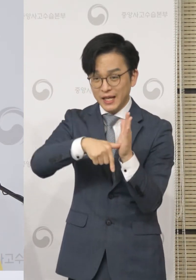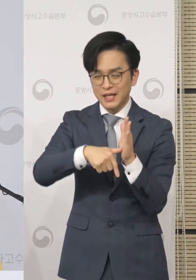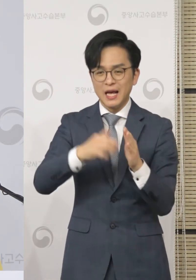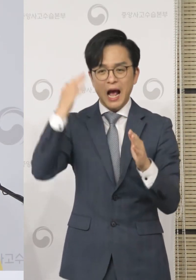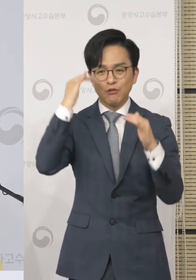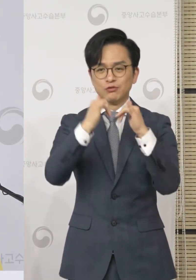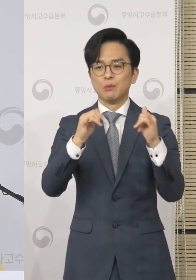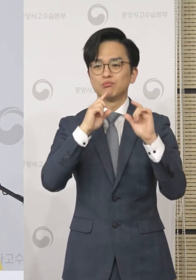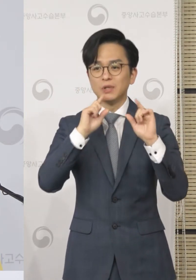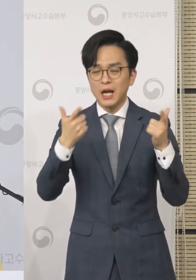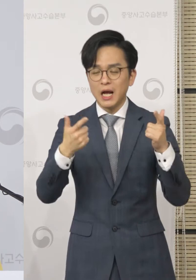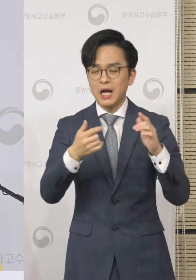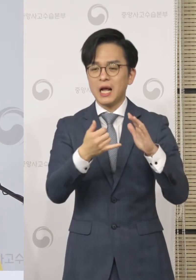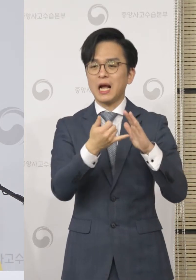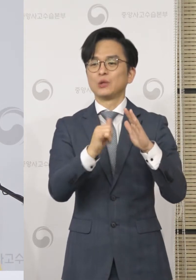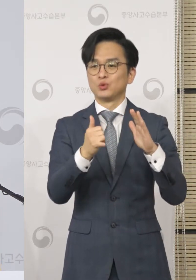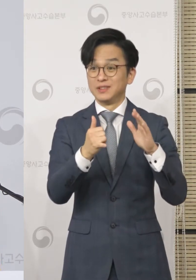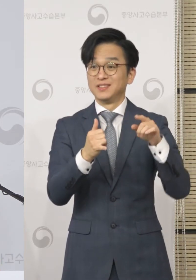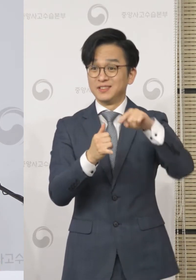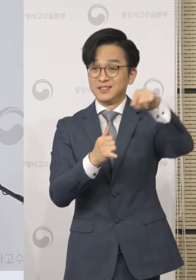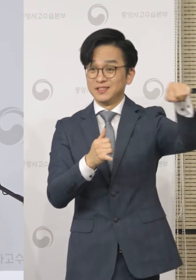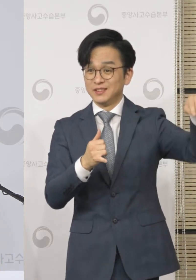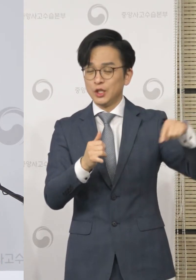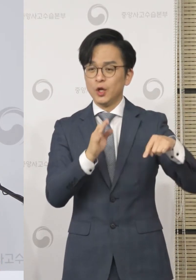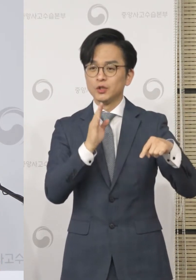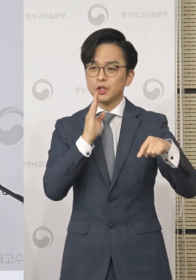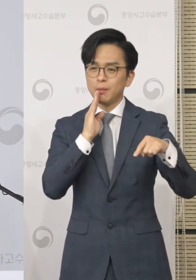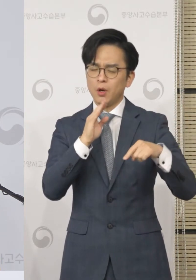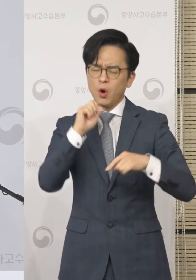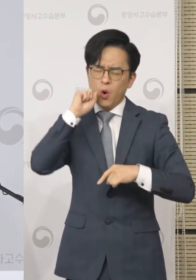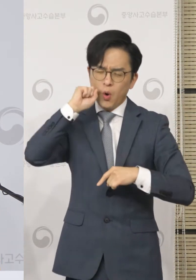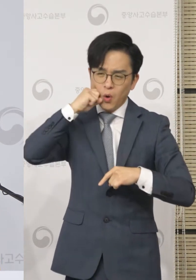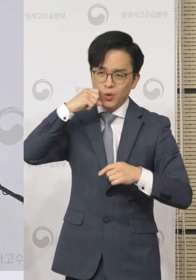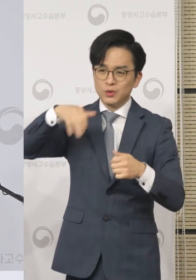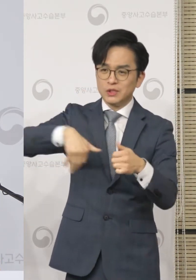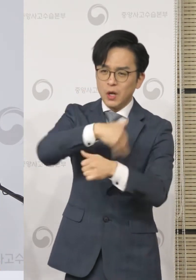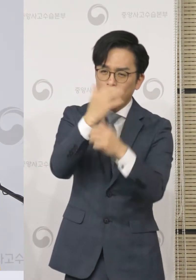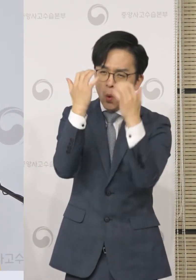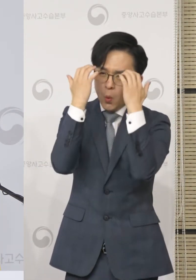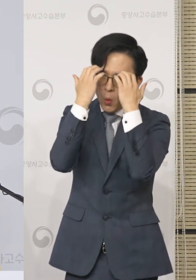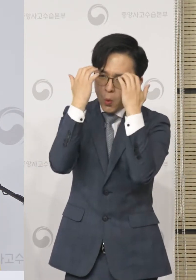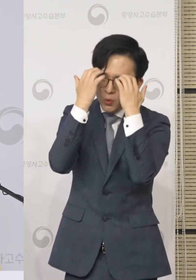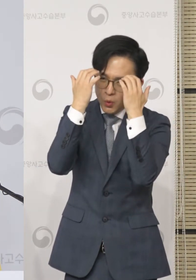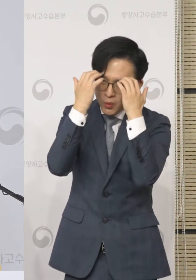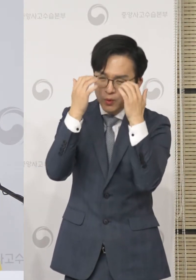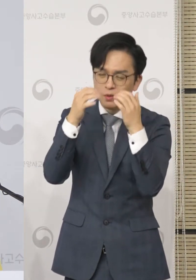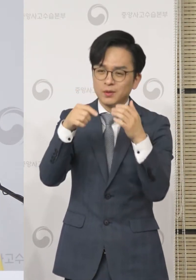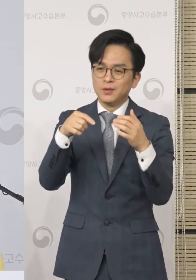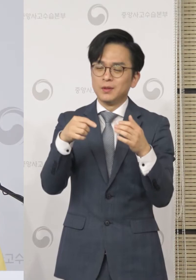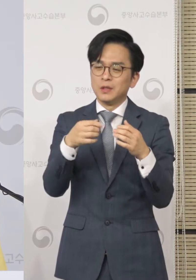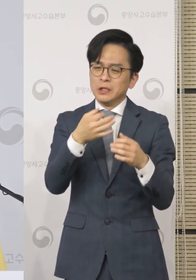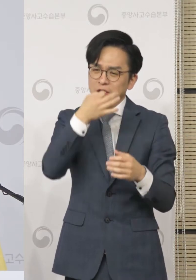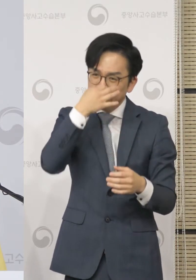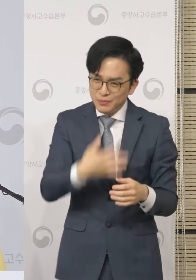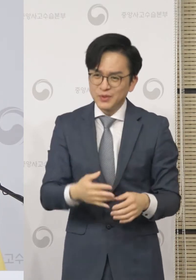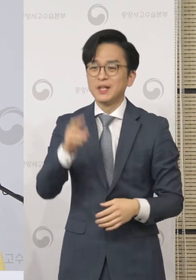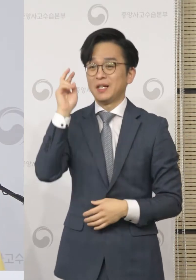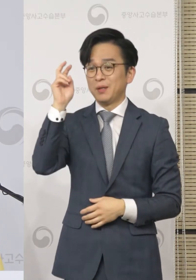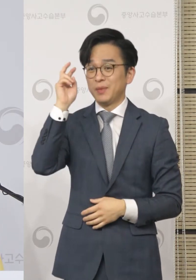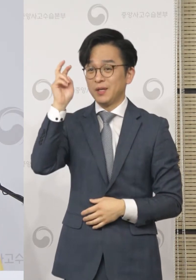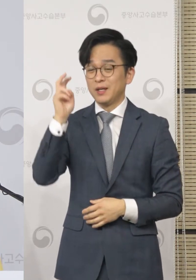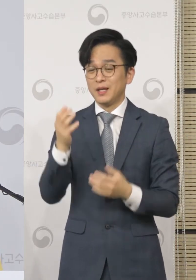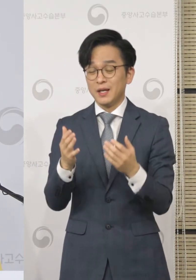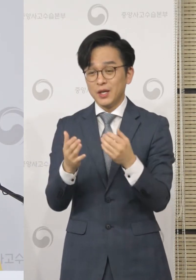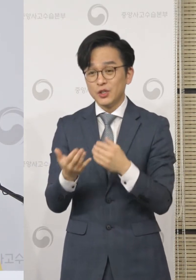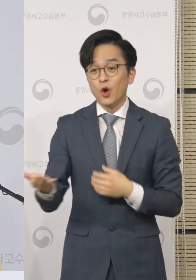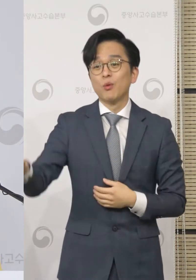재외 국민과 그 가족들은 한층 더 어려운 상황에서 고통스러운 시간을 견뎌내신 분들입니다. 국민들도